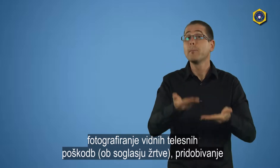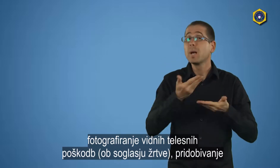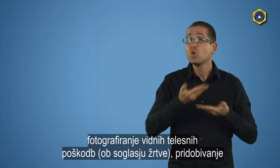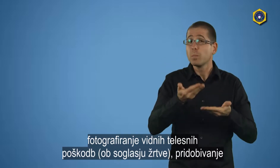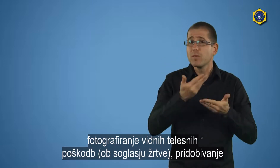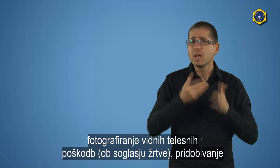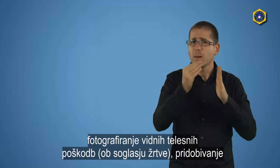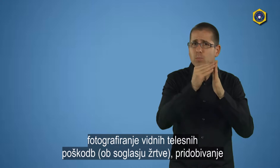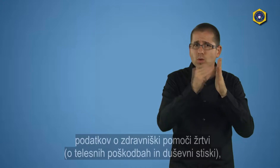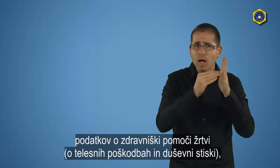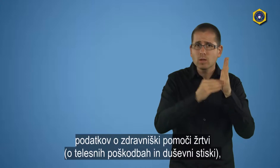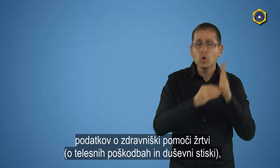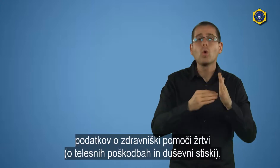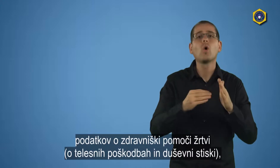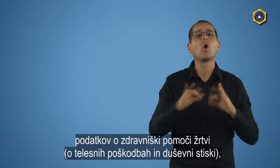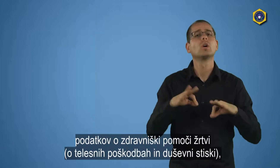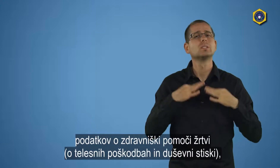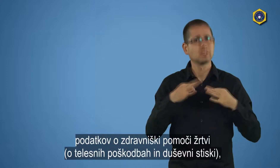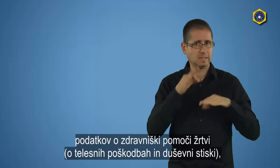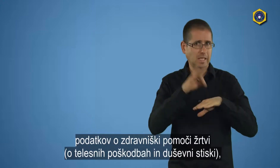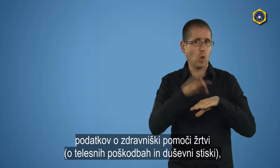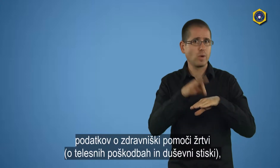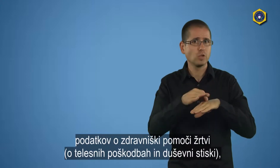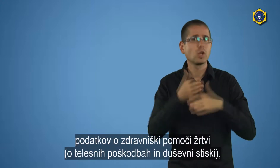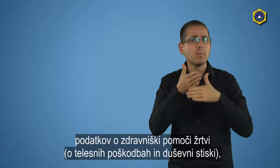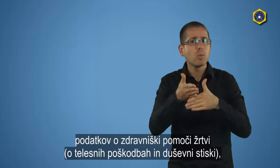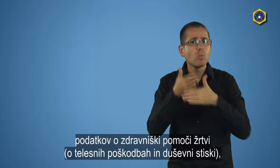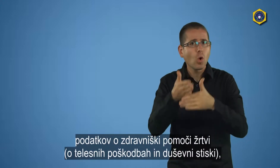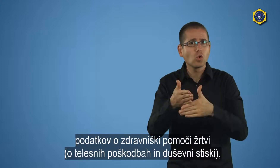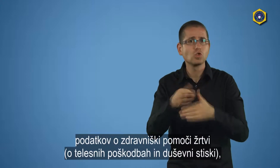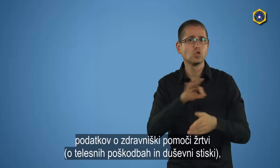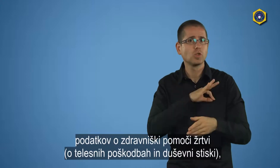pomoči žrtvi, o telesnih poškodbah in duševni stiski.